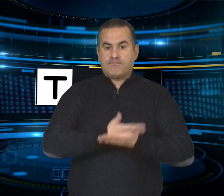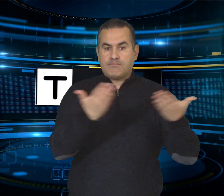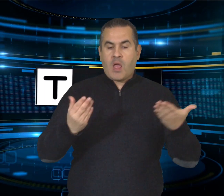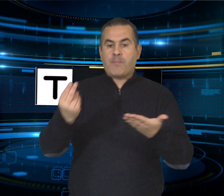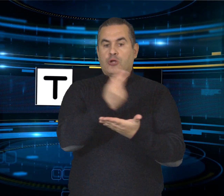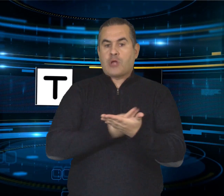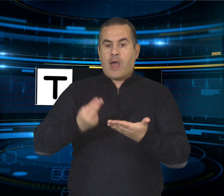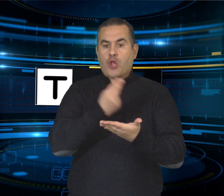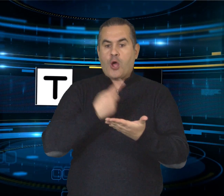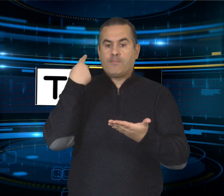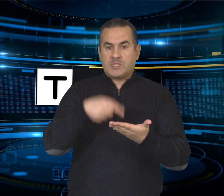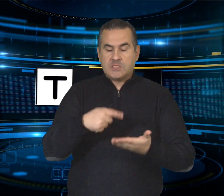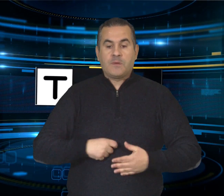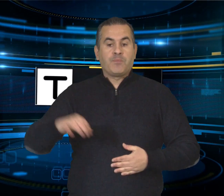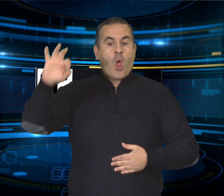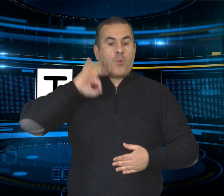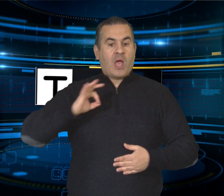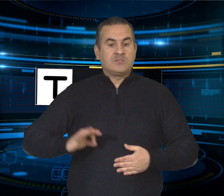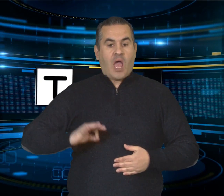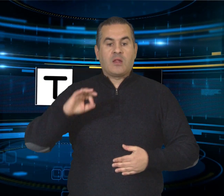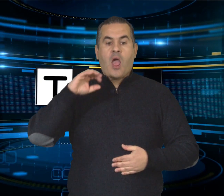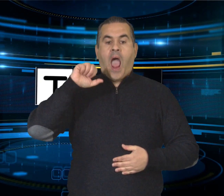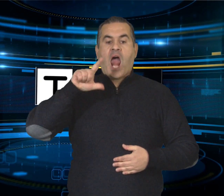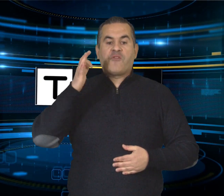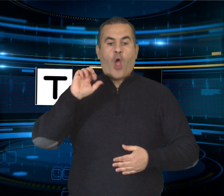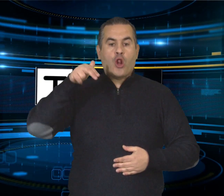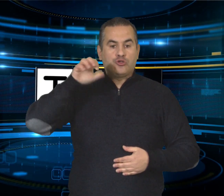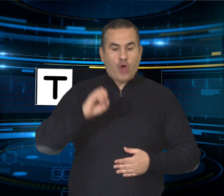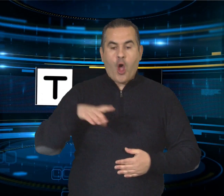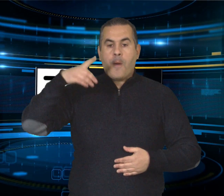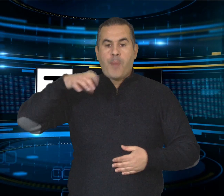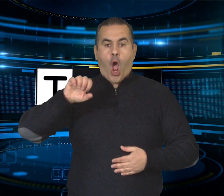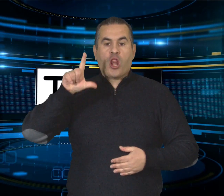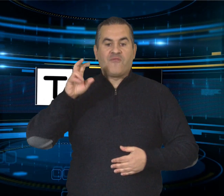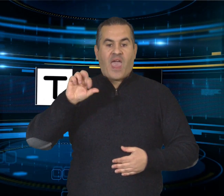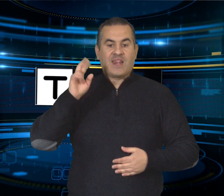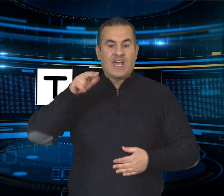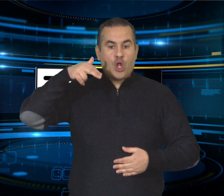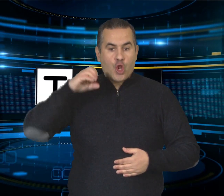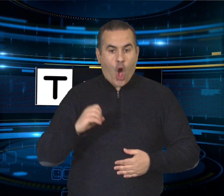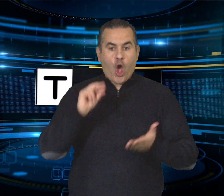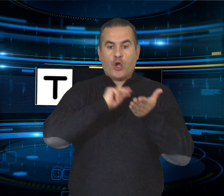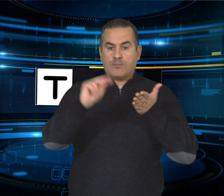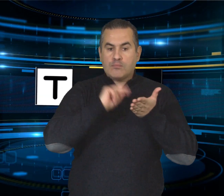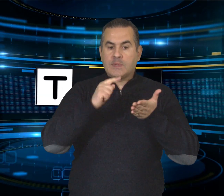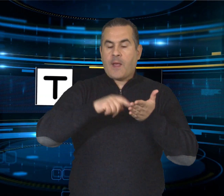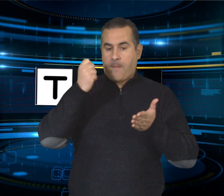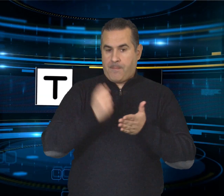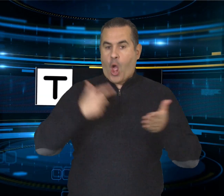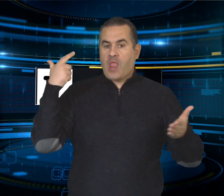donazione dell'artista sia il segno della sua sensibilità come uomo, ma anche del rilievo che la stanza tutta per sé sta avendo nel veicolare il messaggio